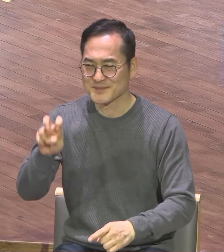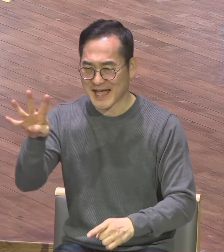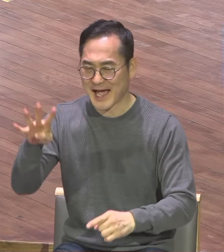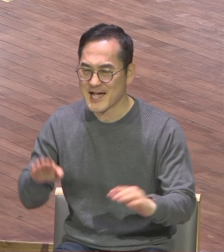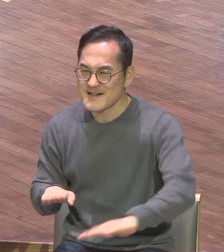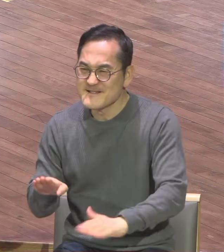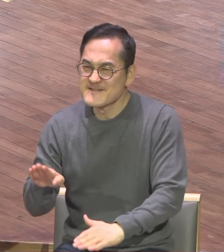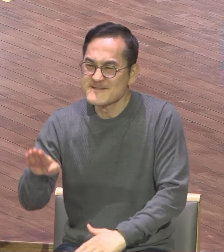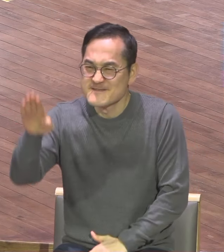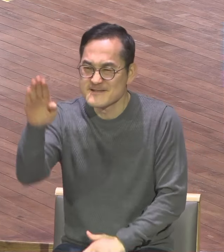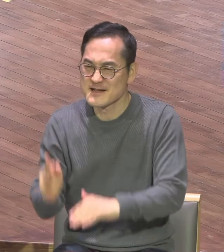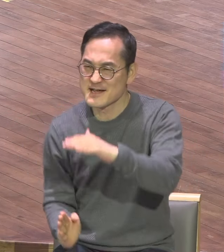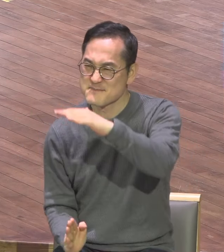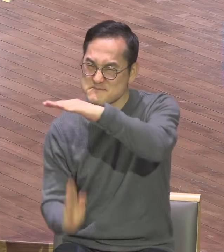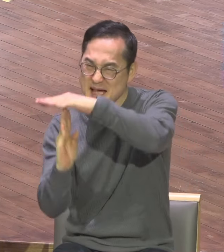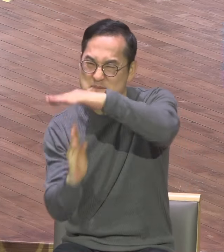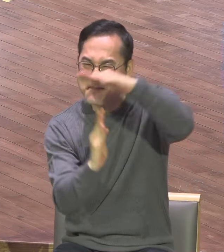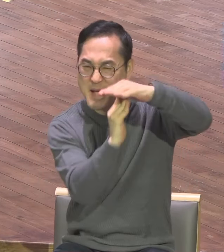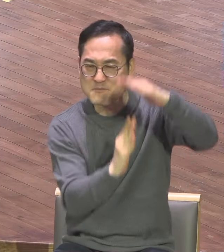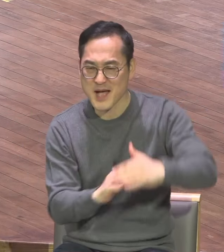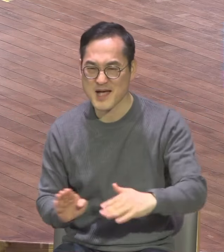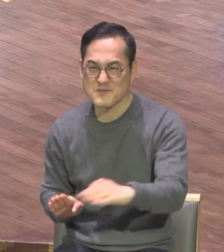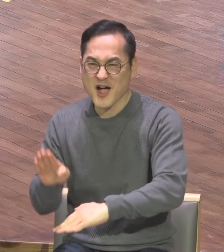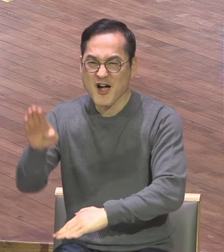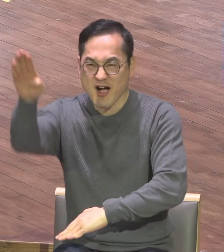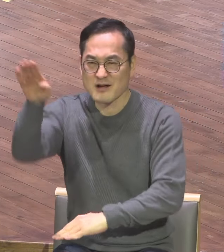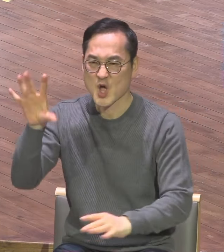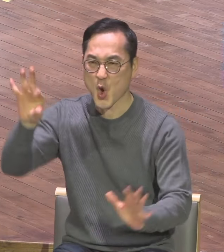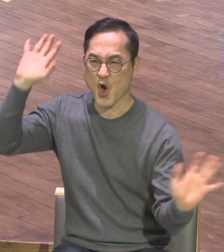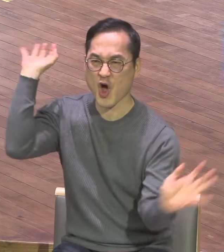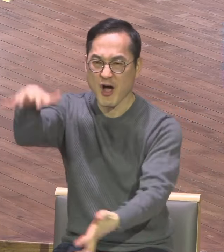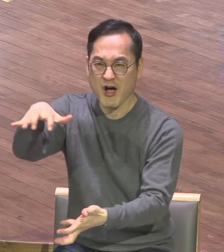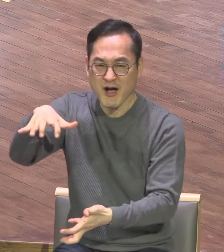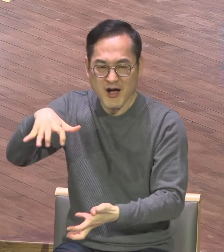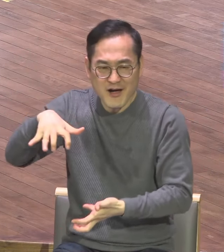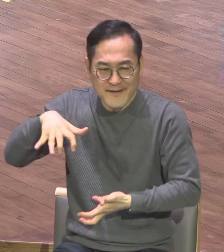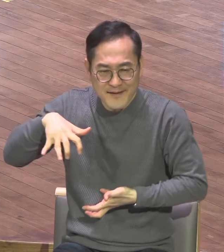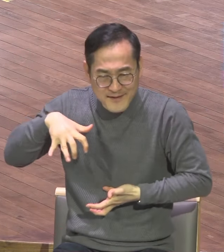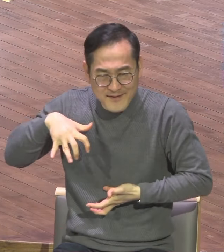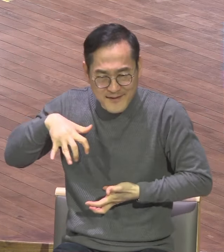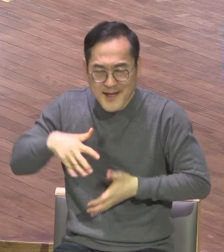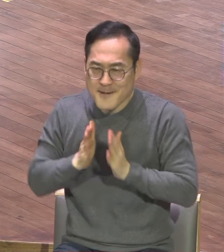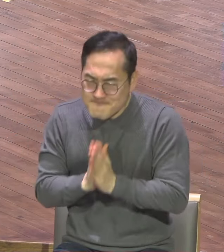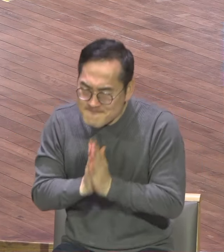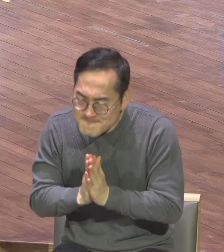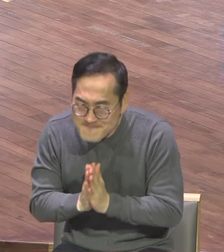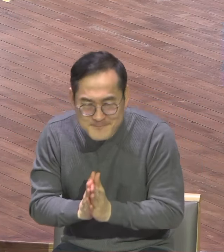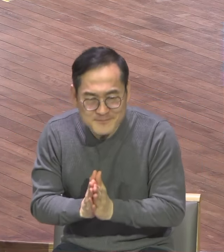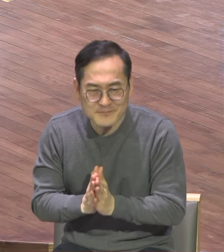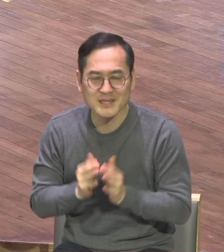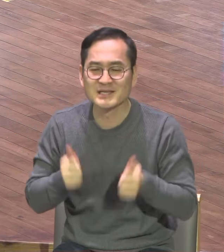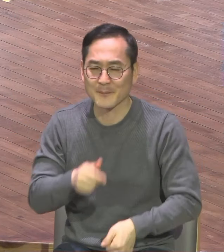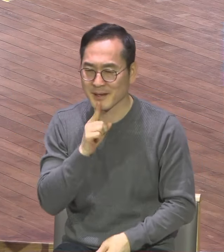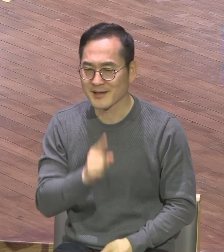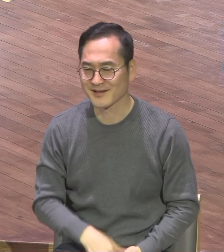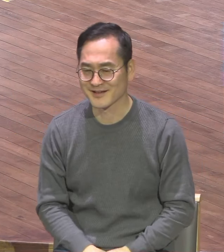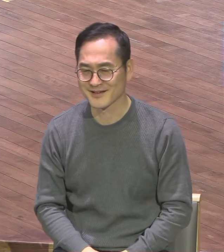상한가를 많이 맞고 하나의 또 상승세를 쭉쭉 그렇게 이어가기를 바랍니다. 그 인사라